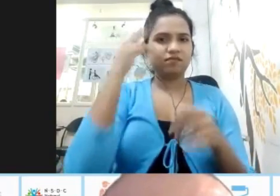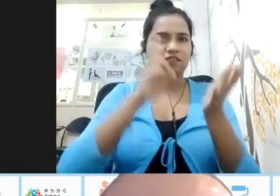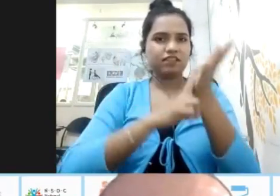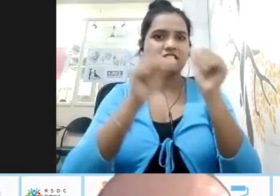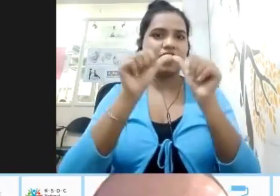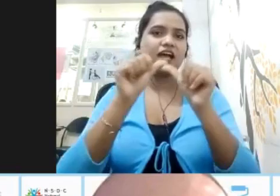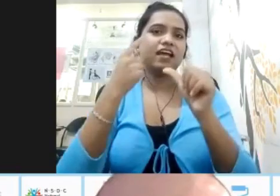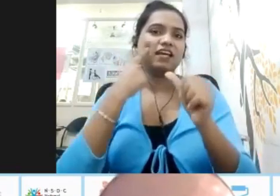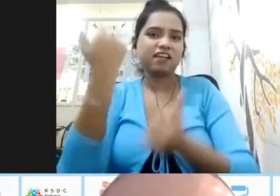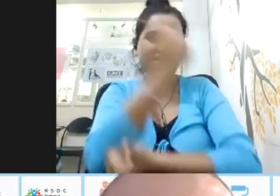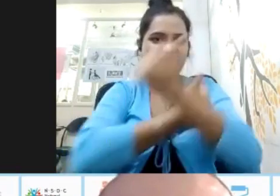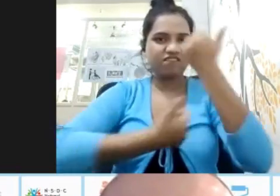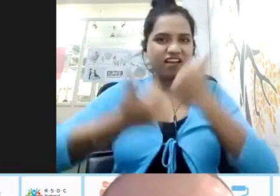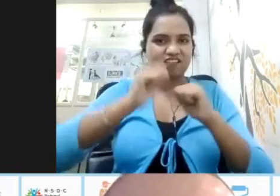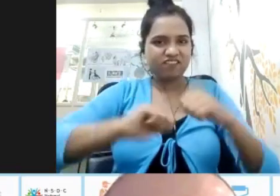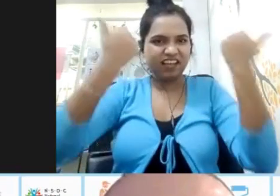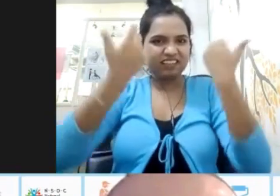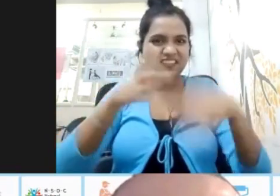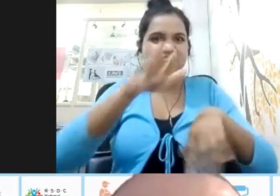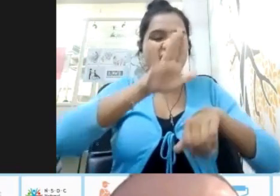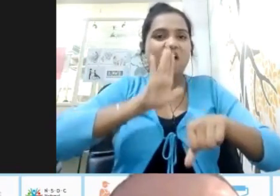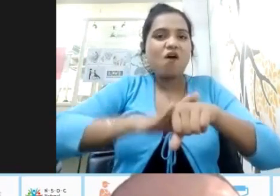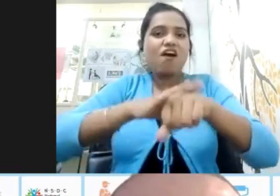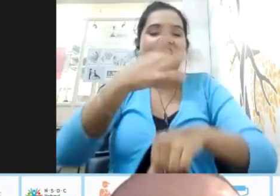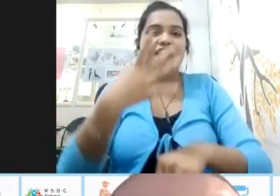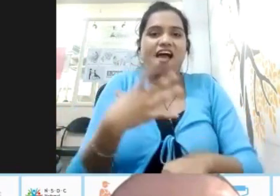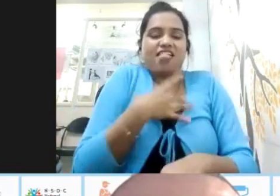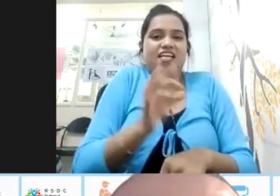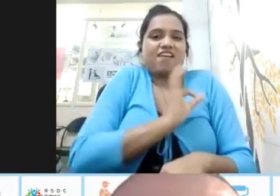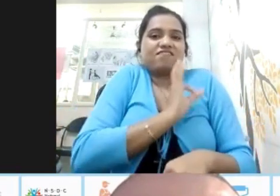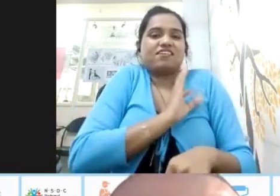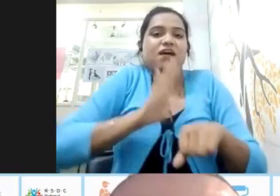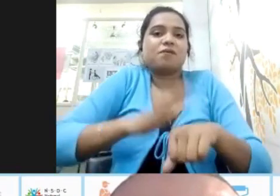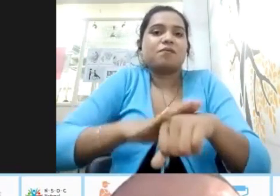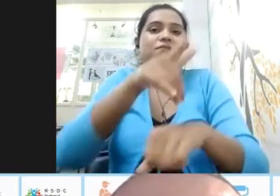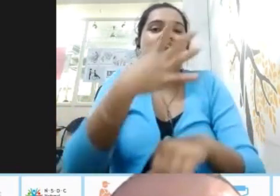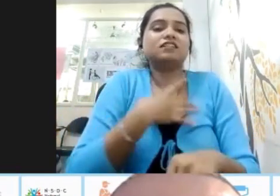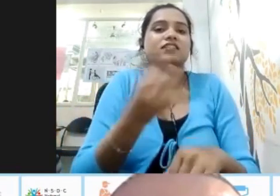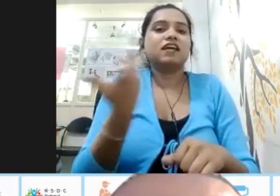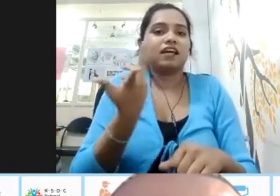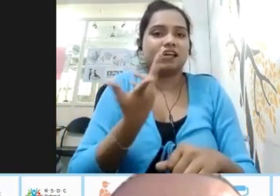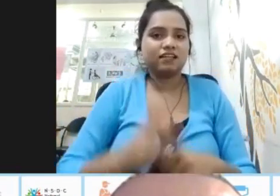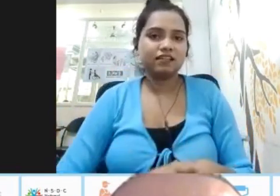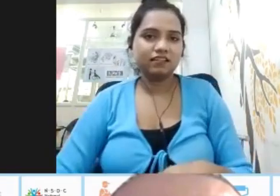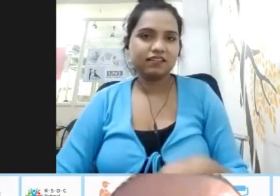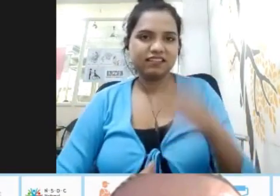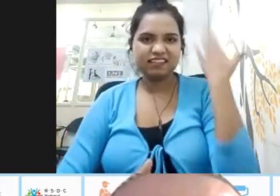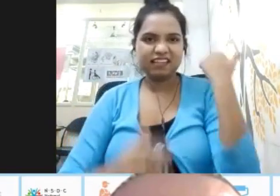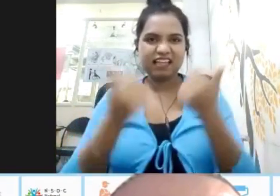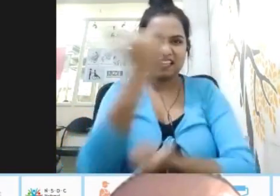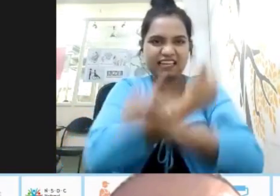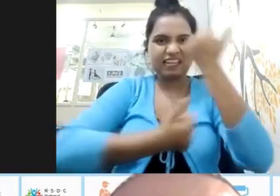गए थे, उसका एक्सपीरियंस इनका कैसा रहा, उसके बारे में थोड़ा शेयर करें।